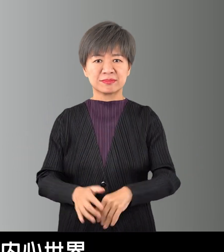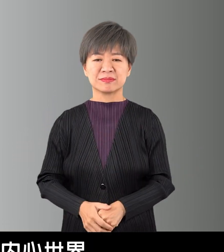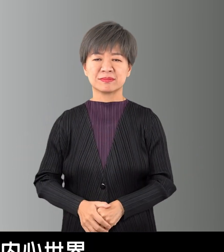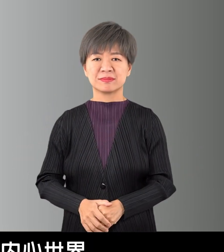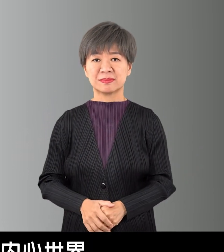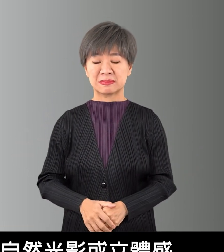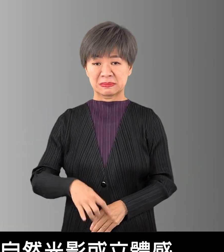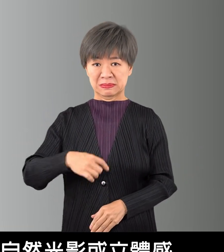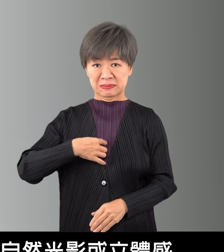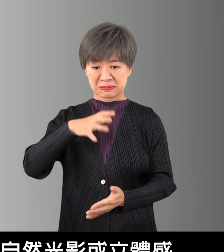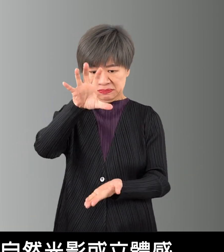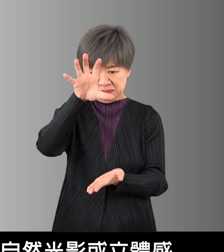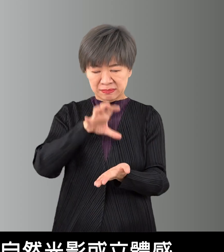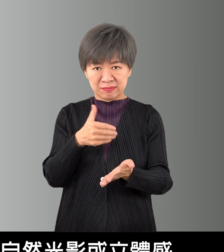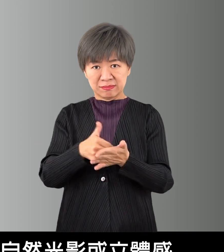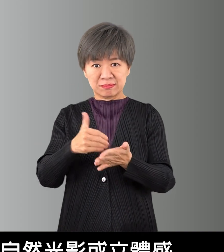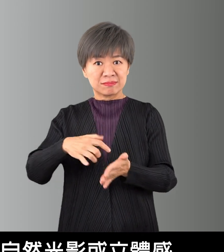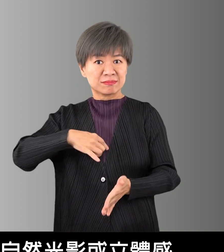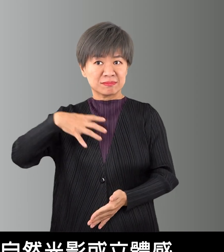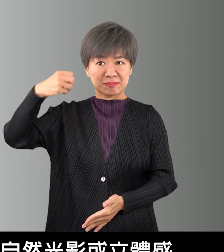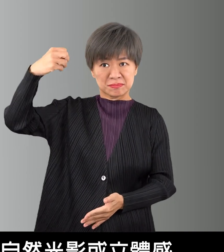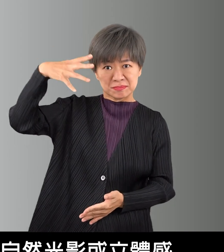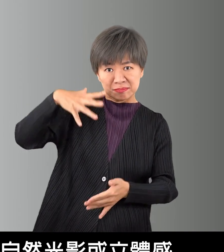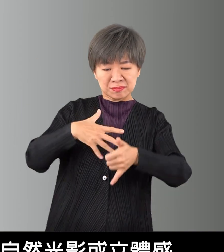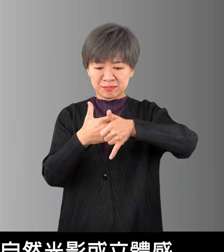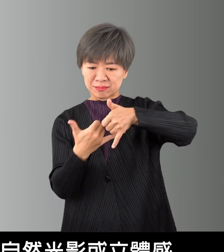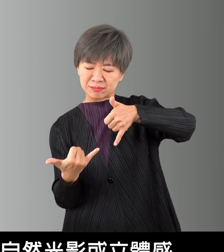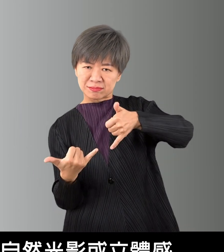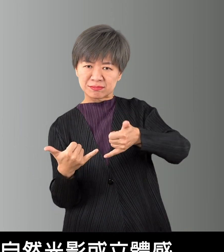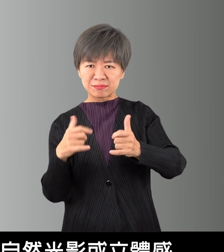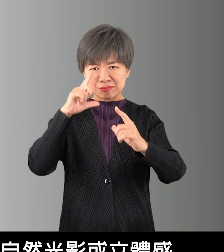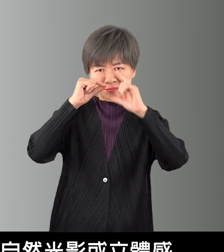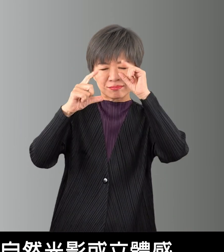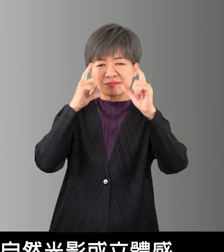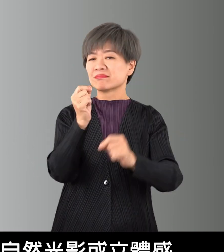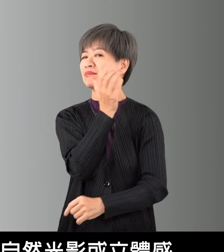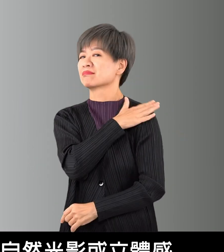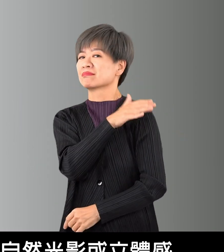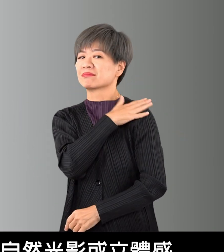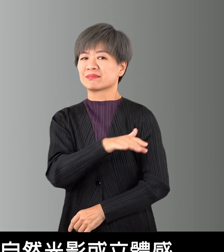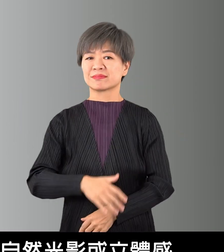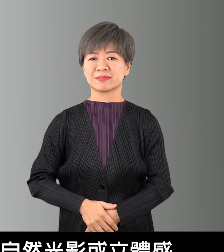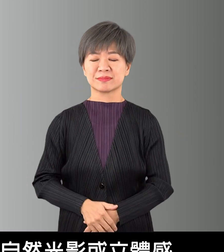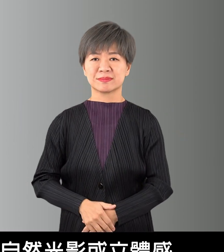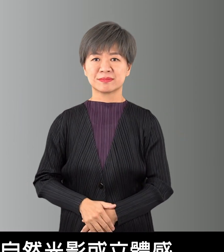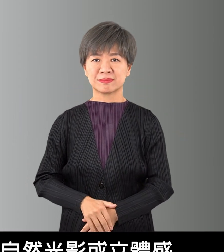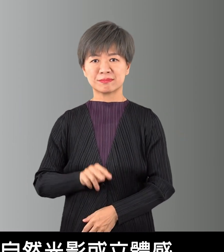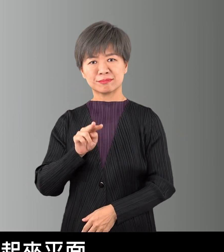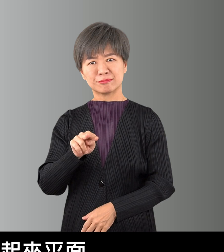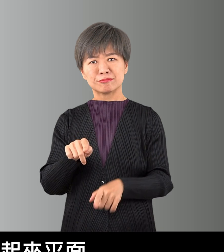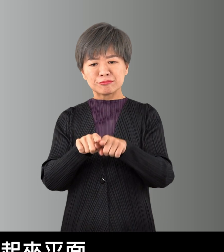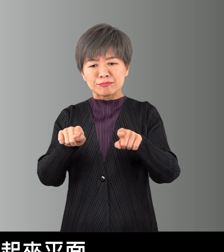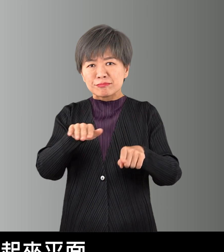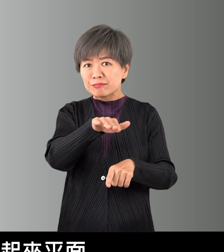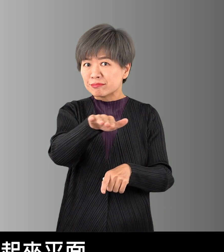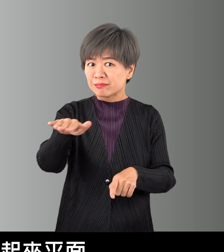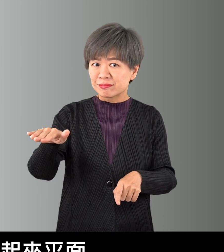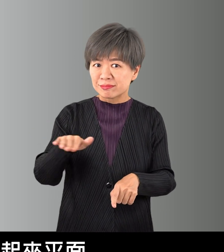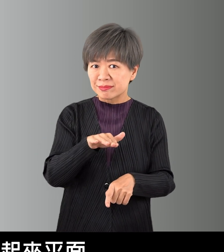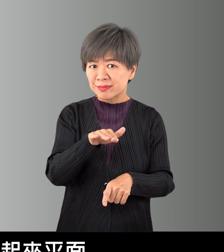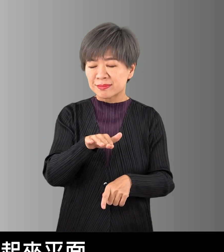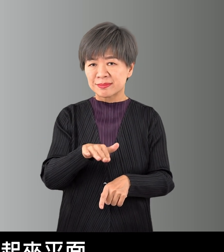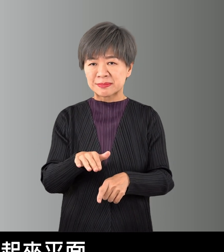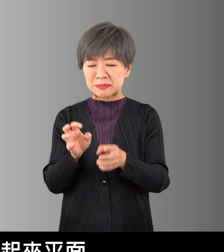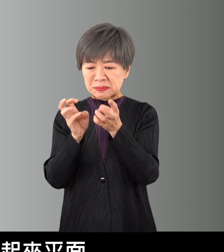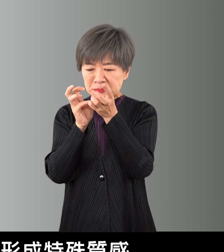界，而不在意素描写生的自然光影或立体感，所以作品看起